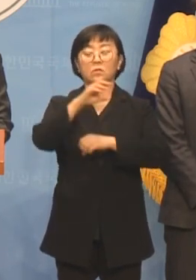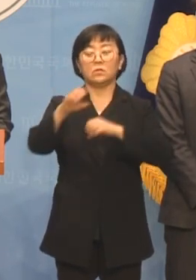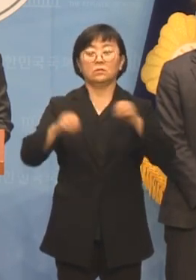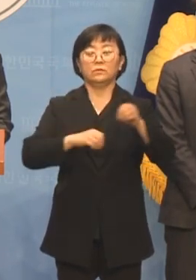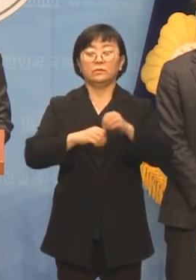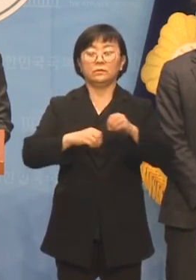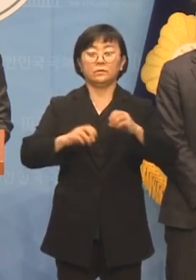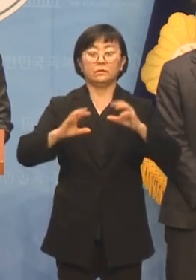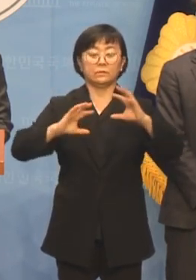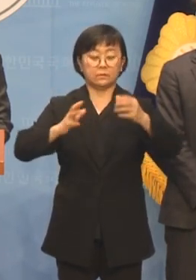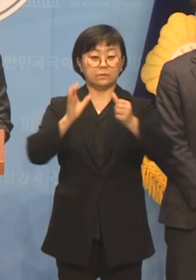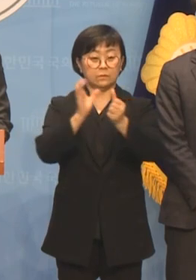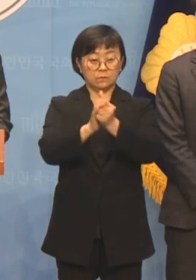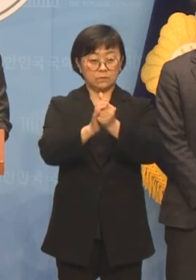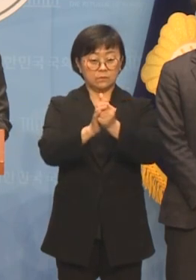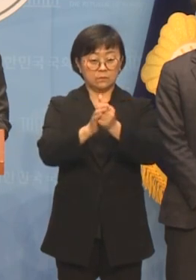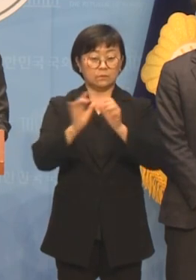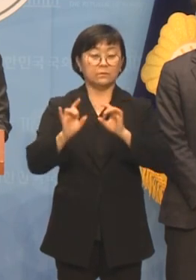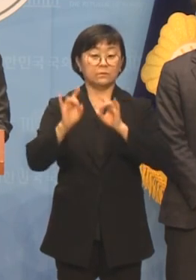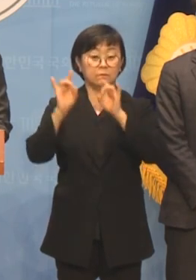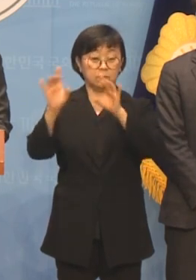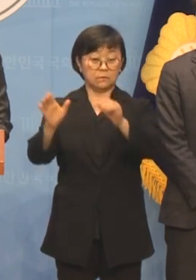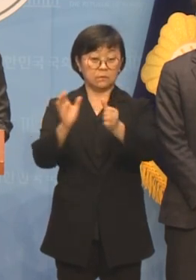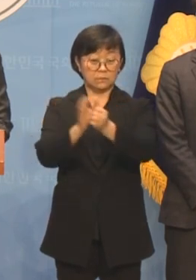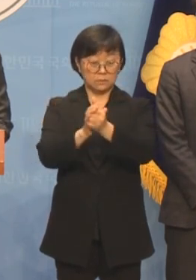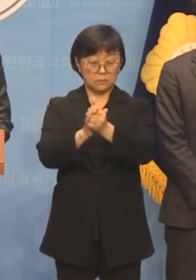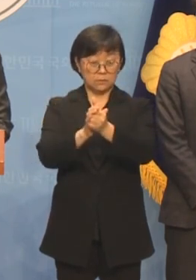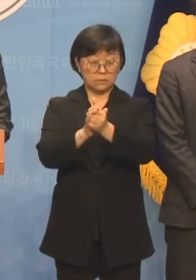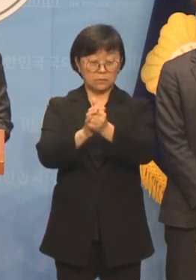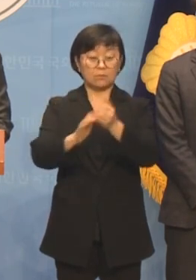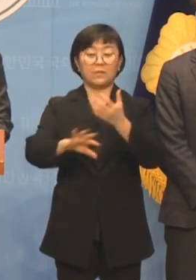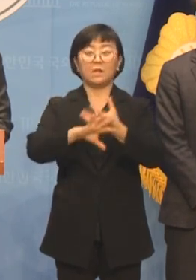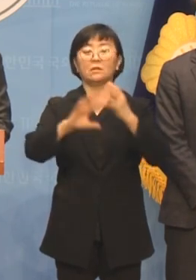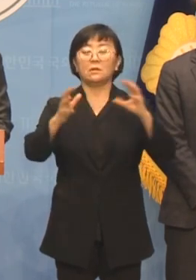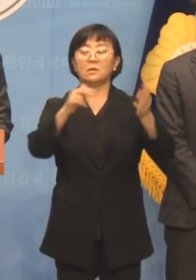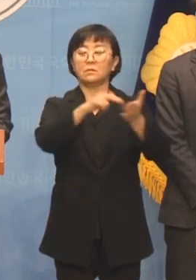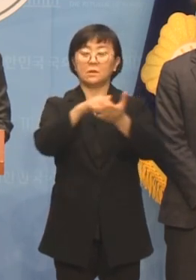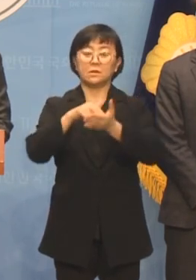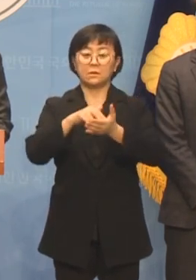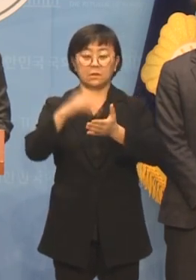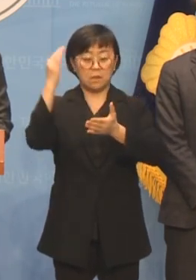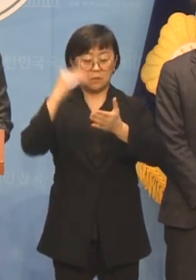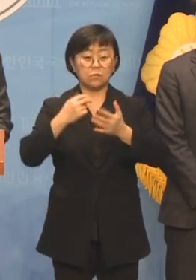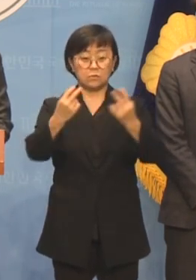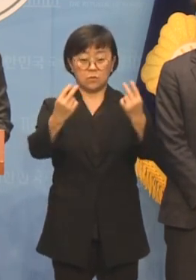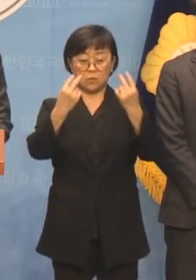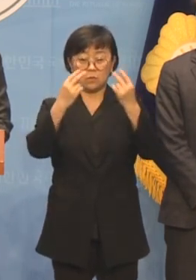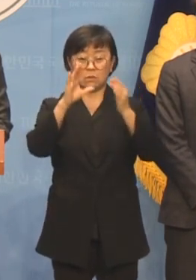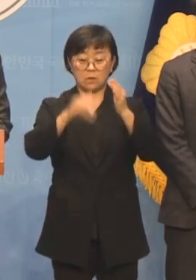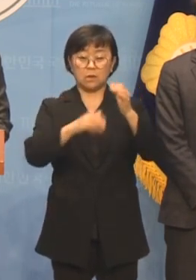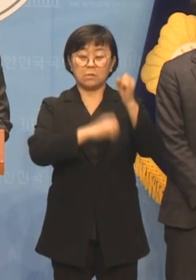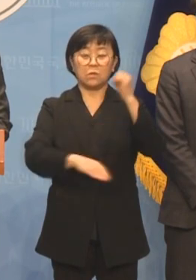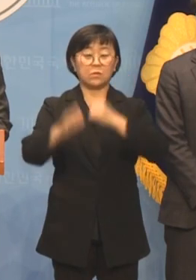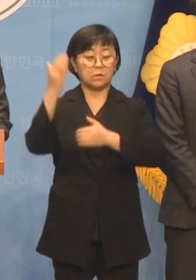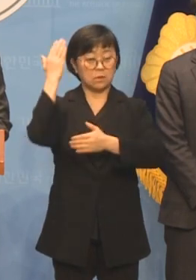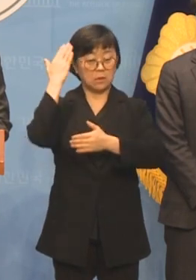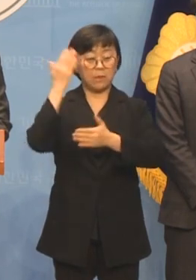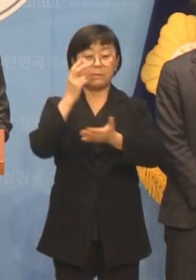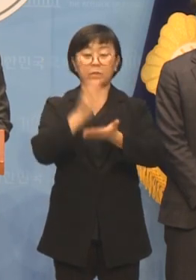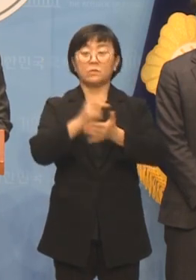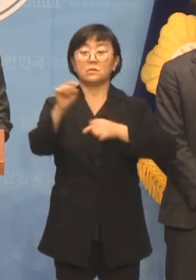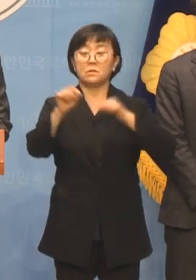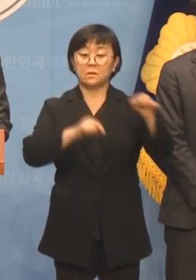오히려 외교를 담당하는 대사로 임명된다면 다른 나라들이 우리나라를 두고 상식과 법치가